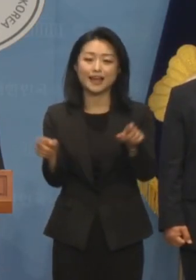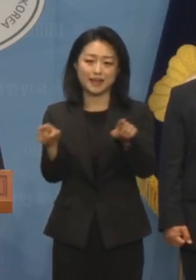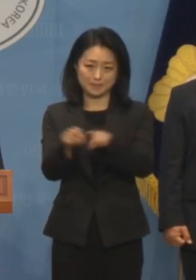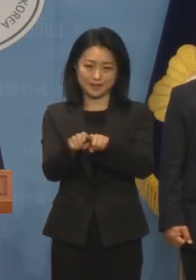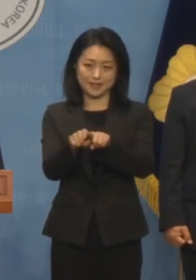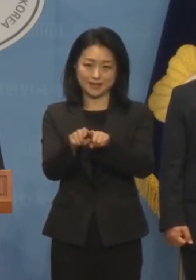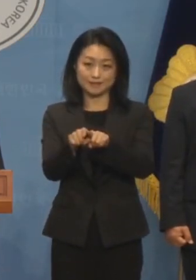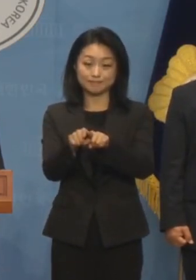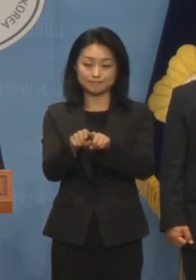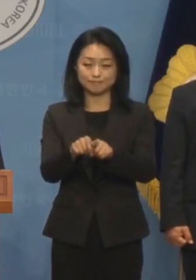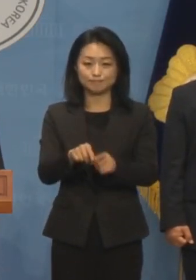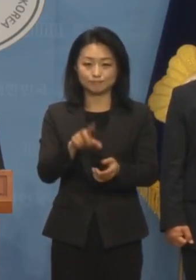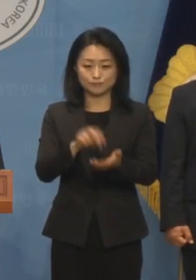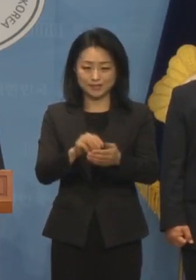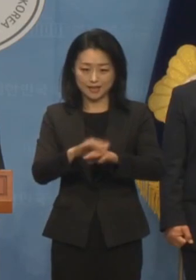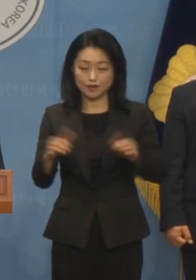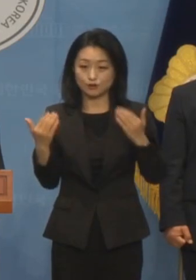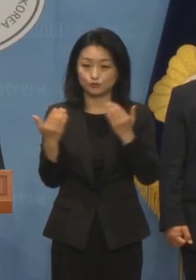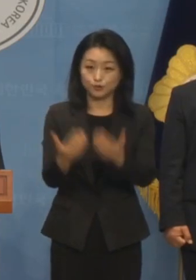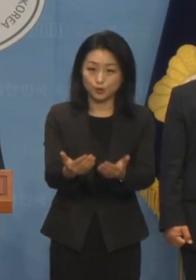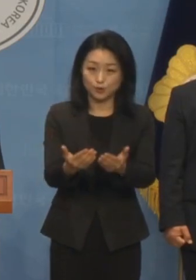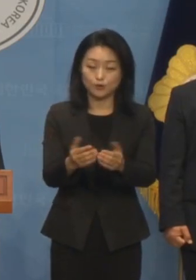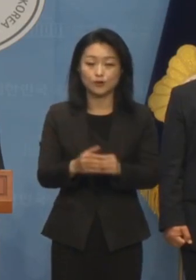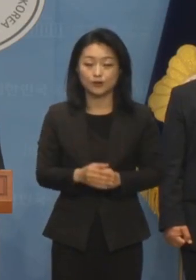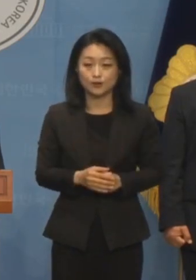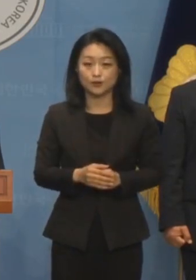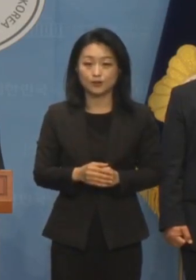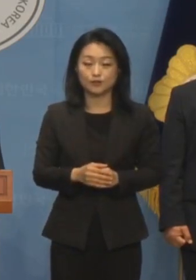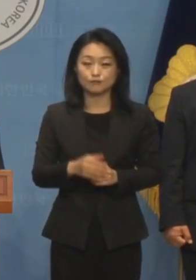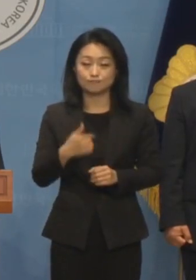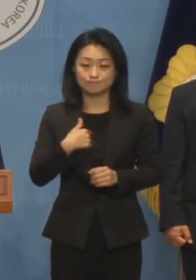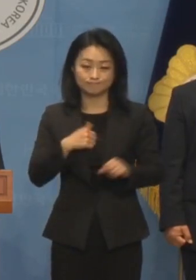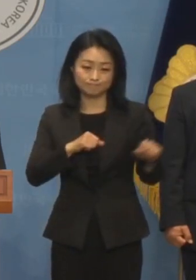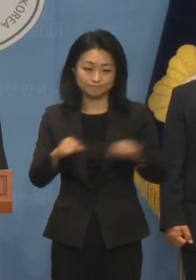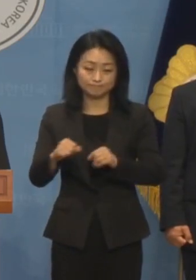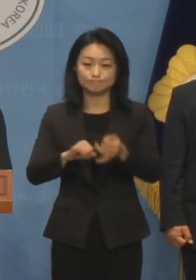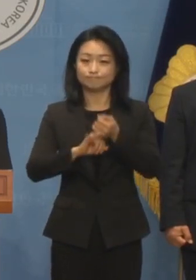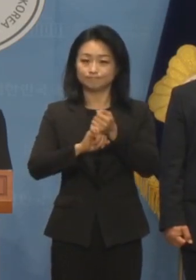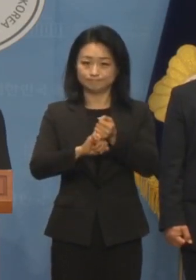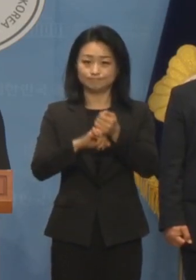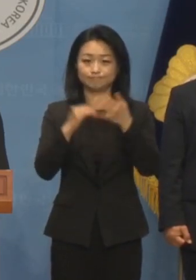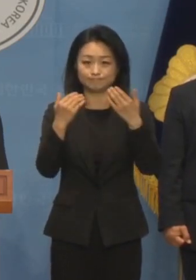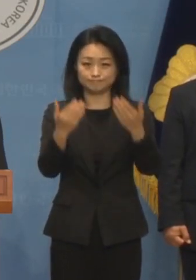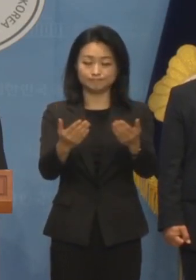바로잡고 우리 시대의 대안들을 제출하는 일을 멈추지 않겠습니다.